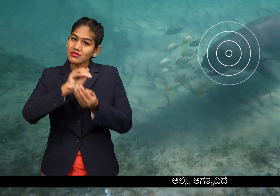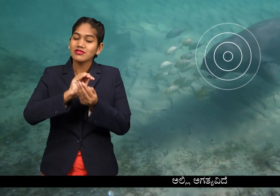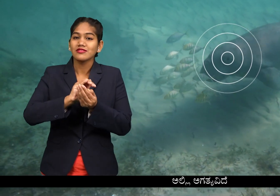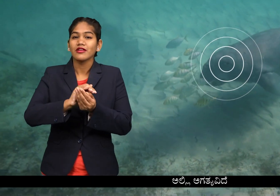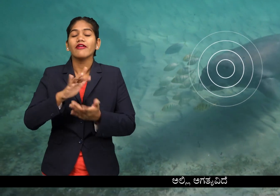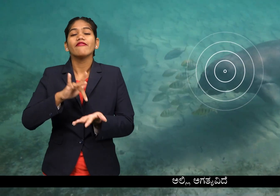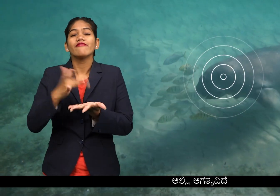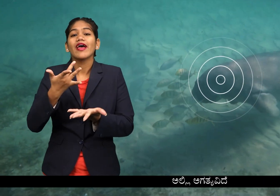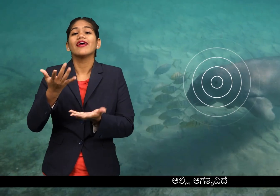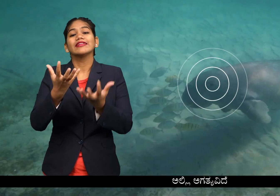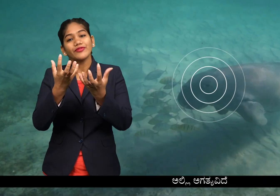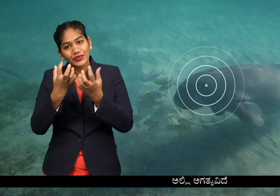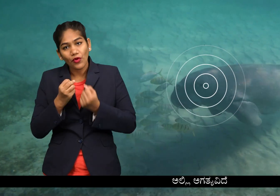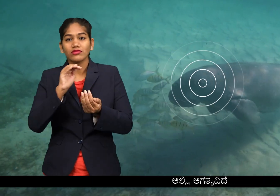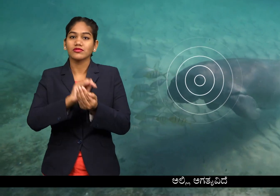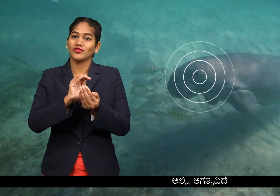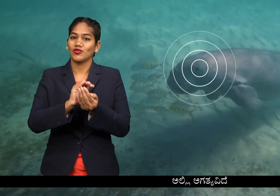ಯಾಕಂದ್ರೆ ಅಲ್ಲಿ ಅಗತ್ಯವಿದೆ.